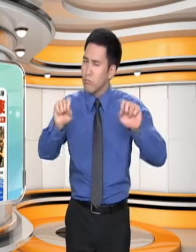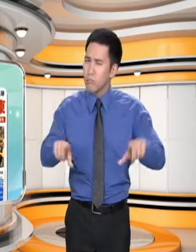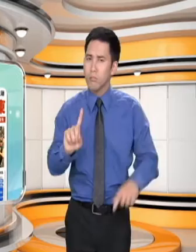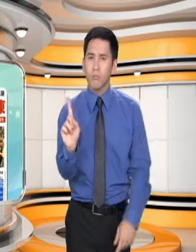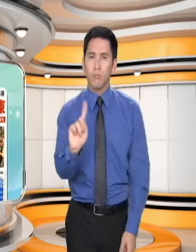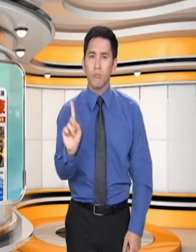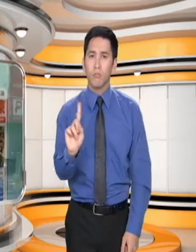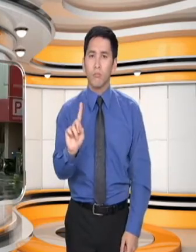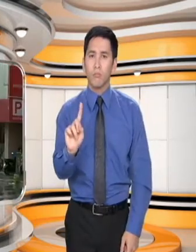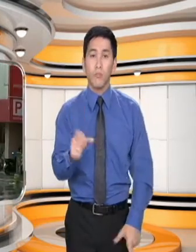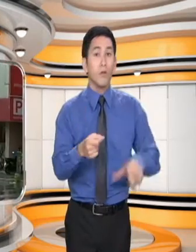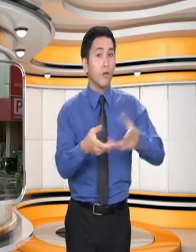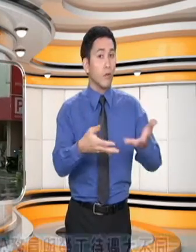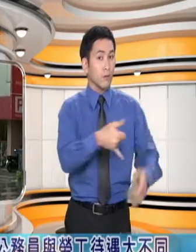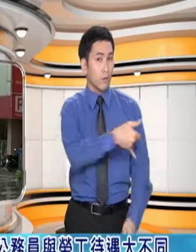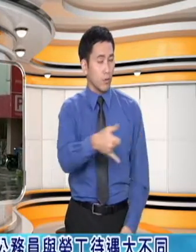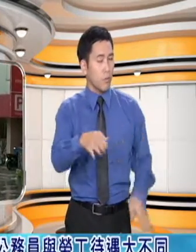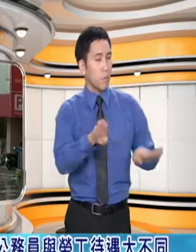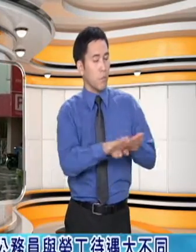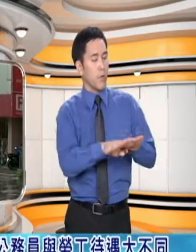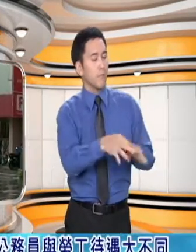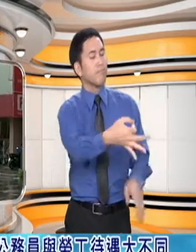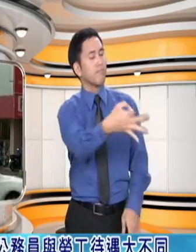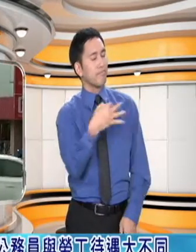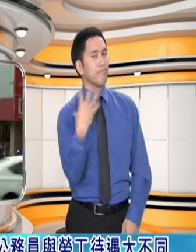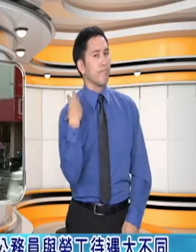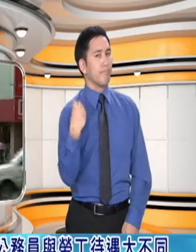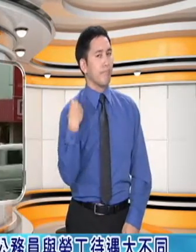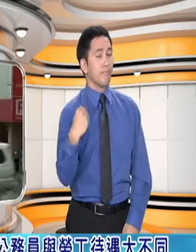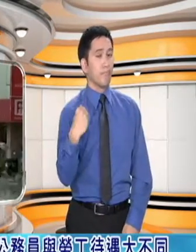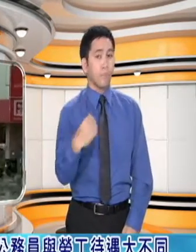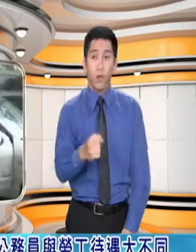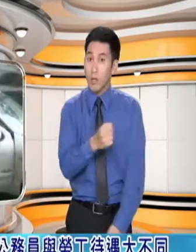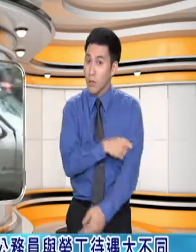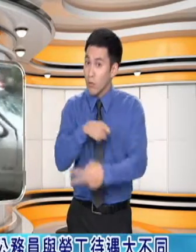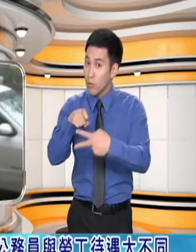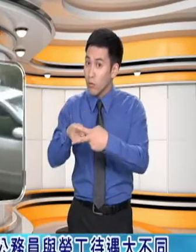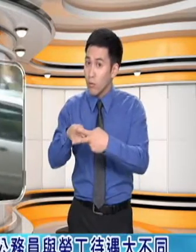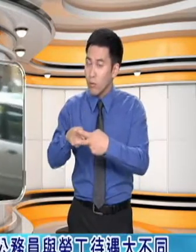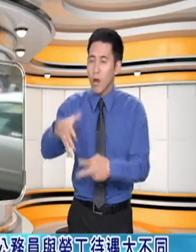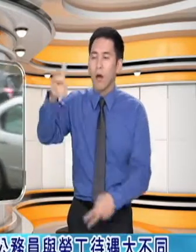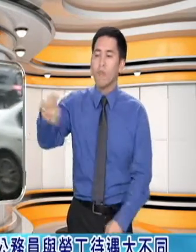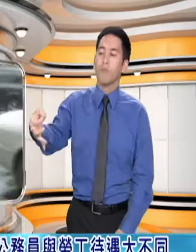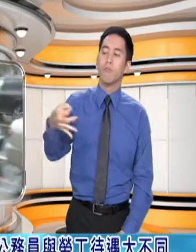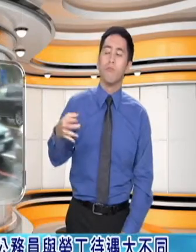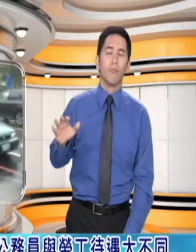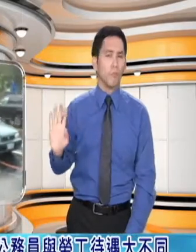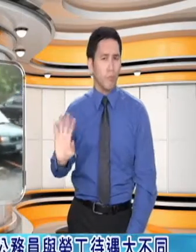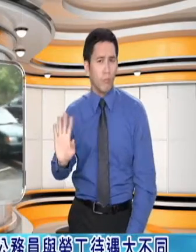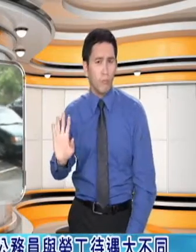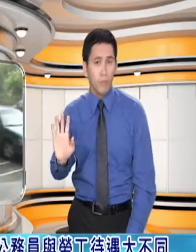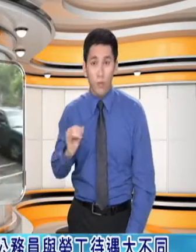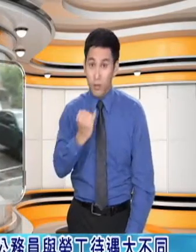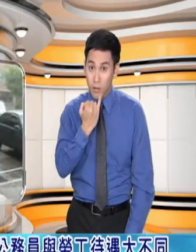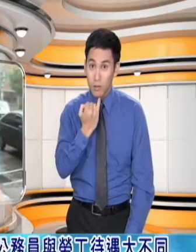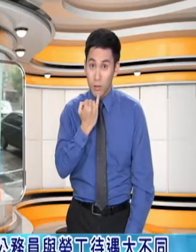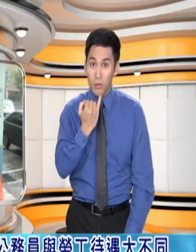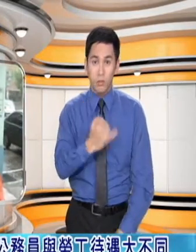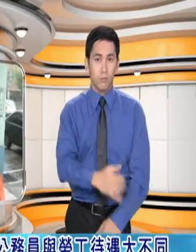公务员修台风架算是有薪假不过劳工修台风架雇主可以选择